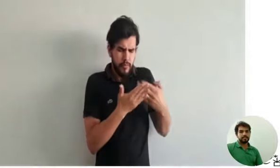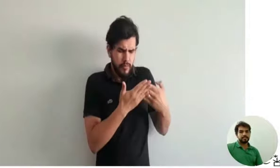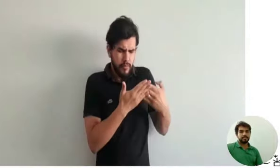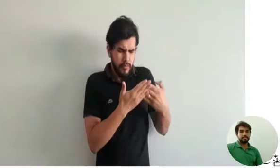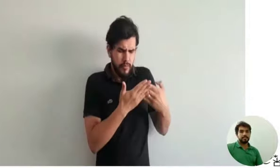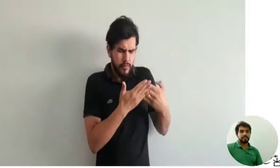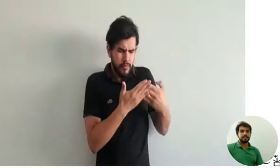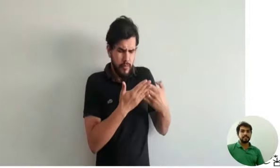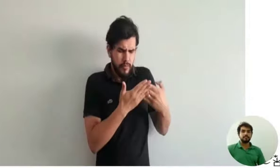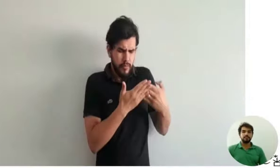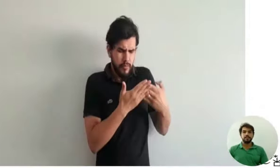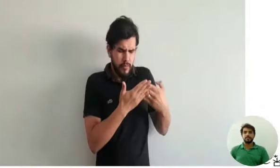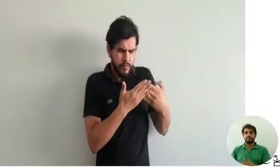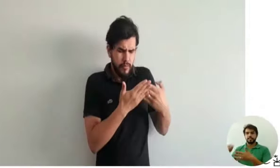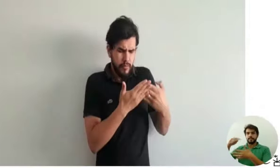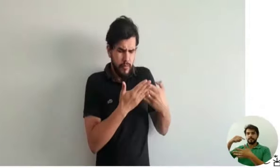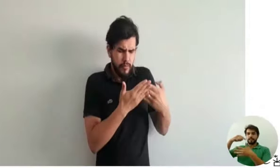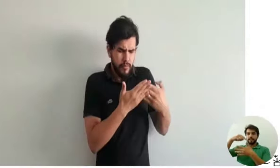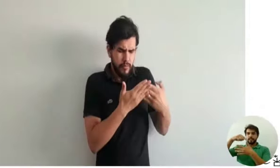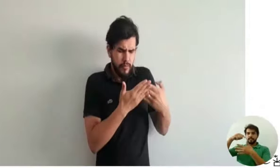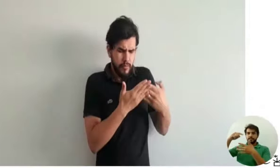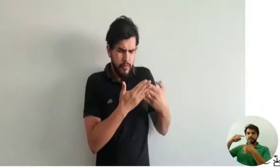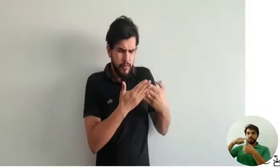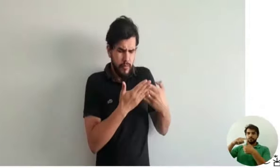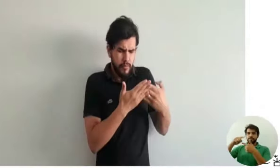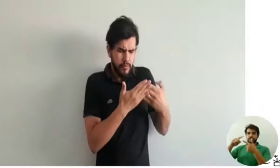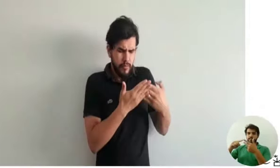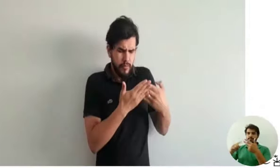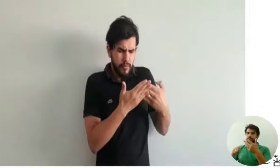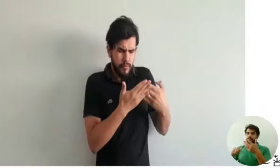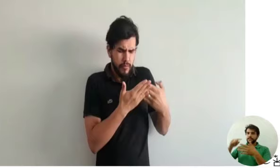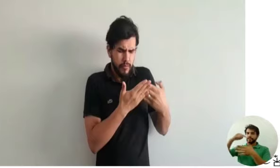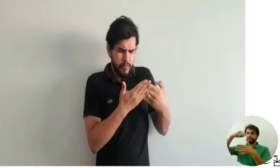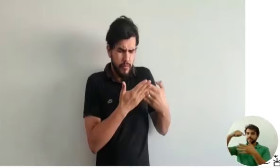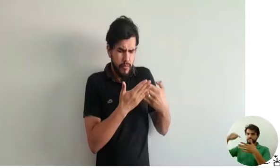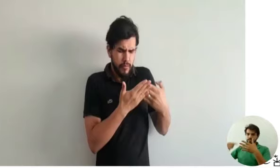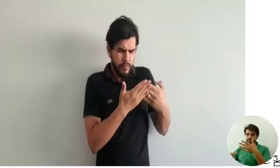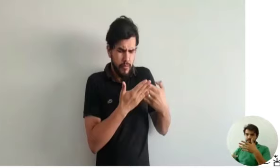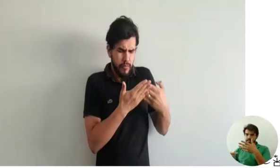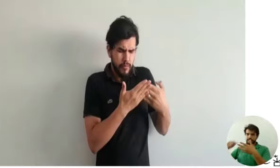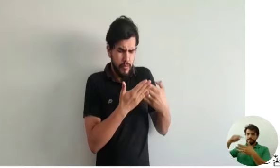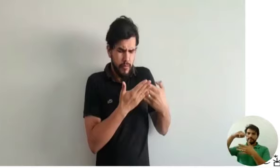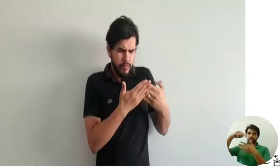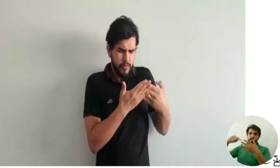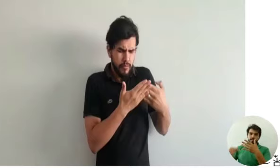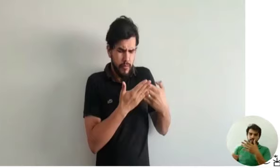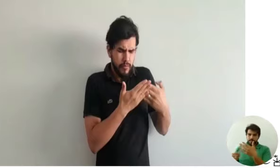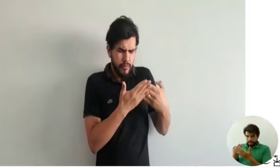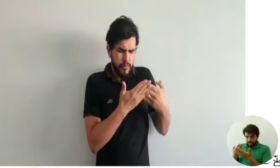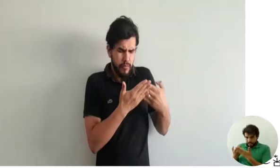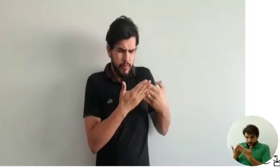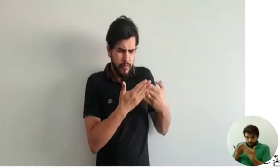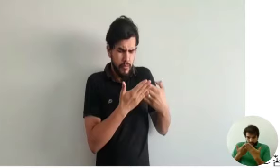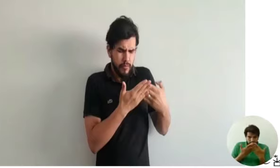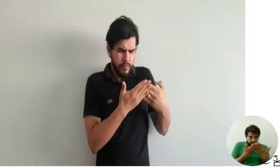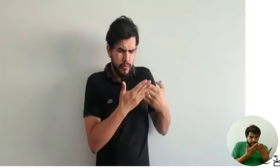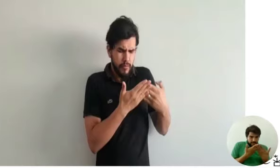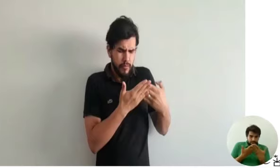Todas essas disciplinas ele estava estudando, perceba, ele falou uma por uma, agora ele fez tudo isso aqui